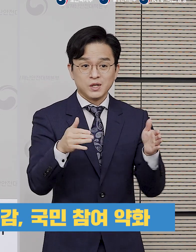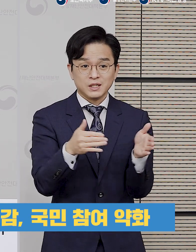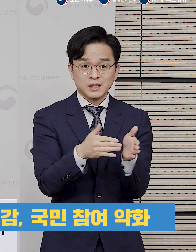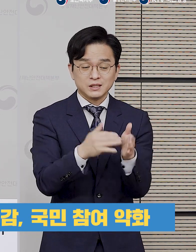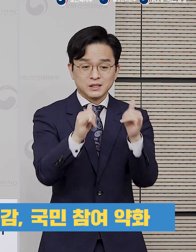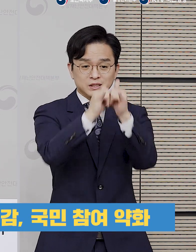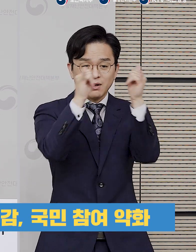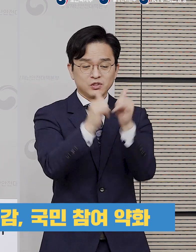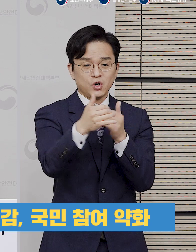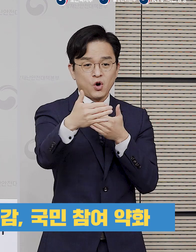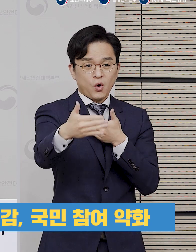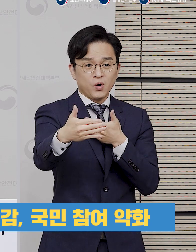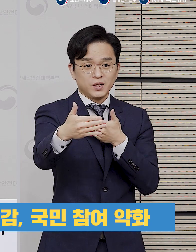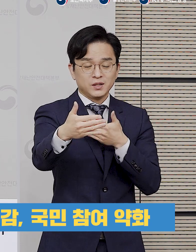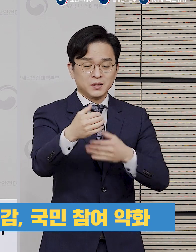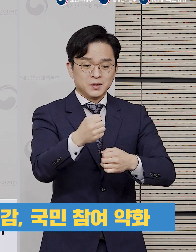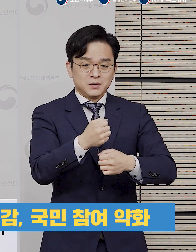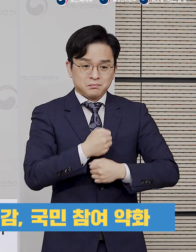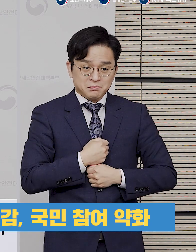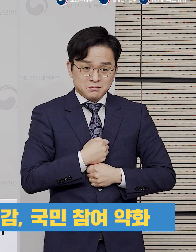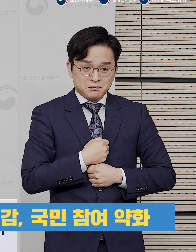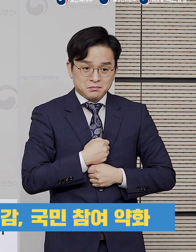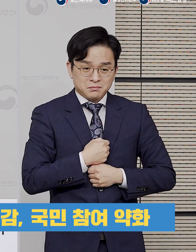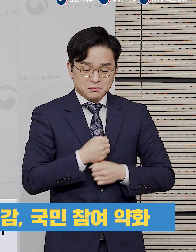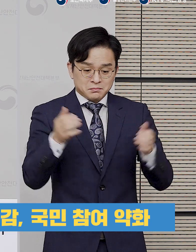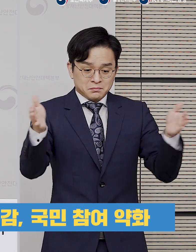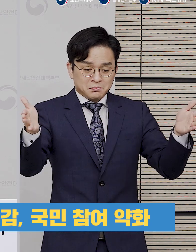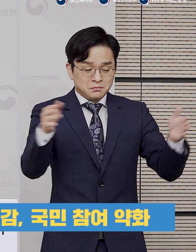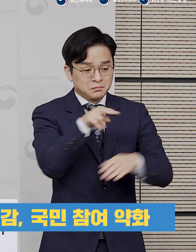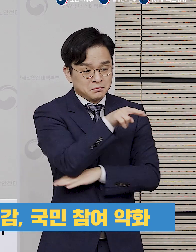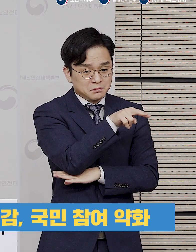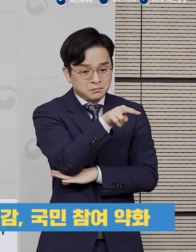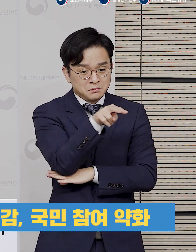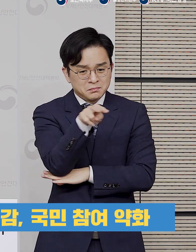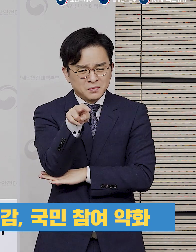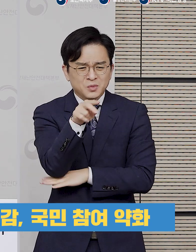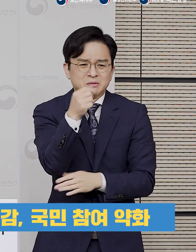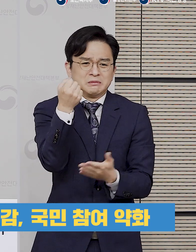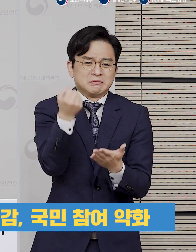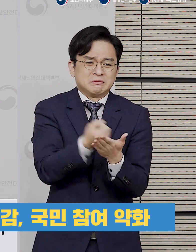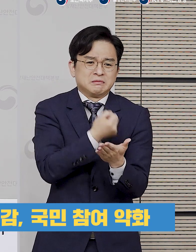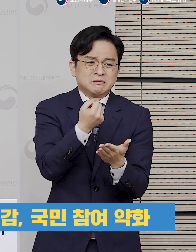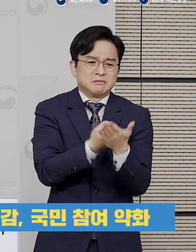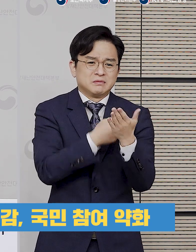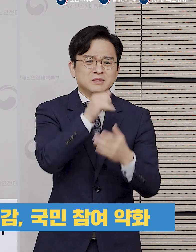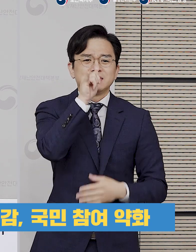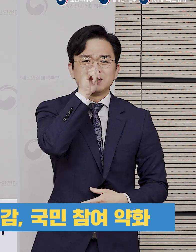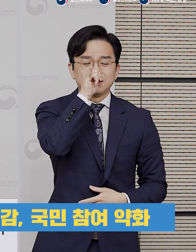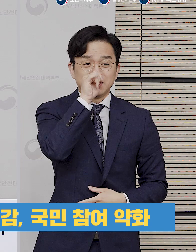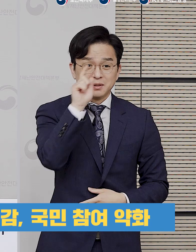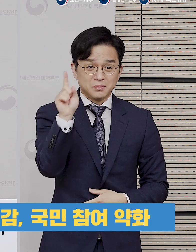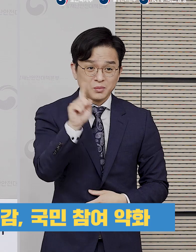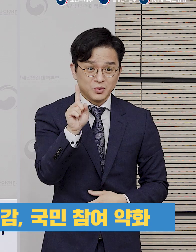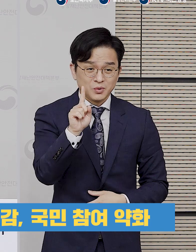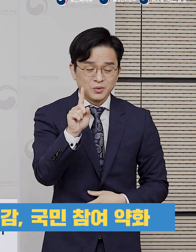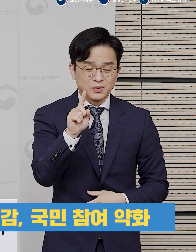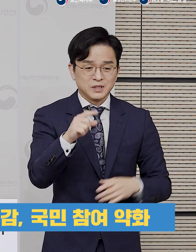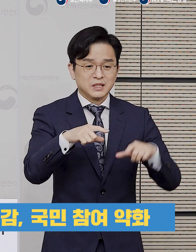2주간의 강화된 사회적 거리두기 기간 동안 아쉬운 점도 있었습니다.